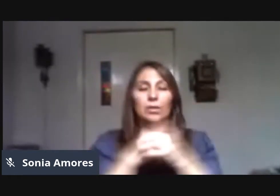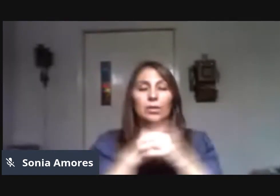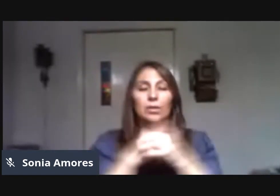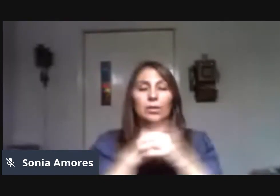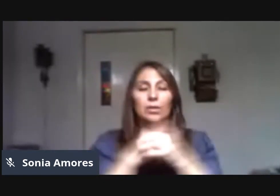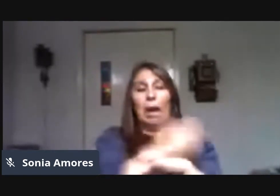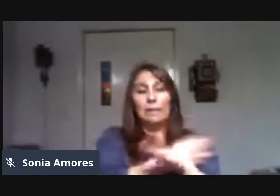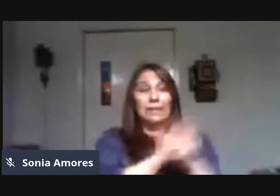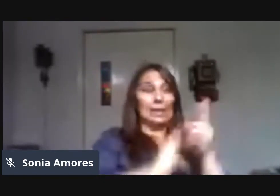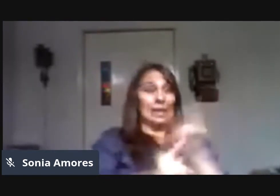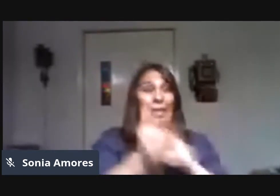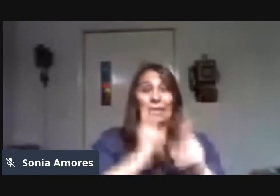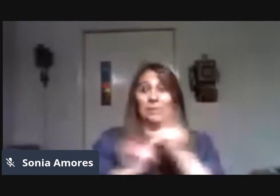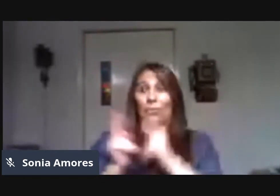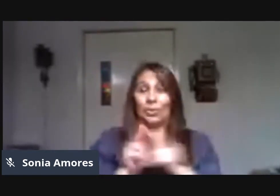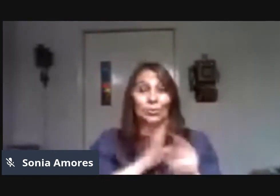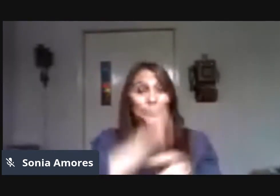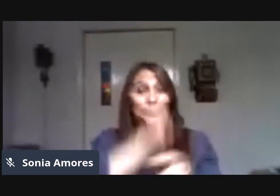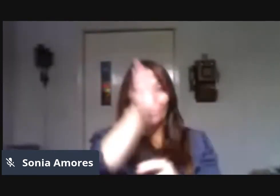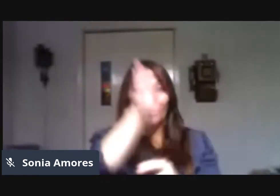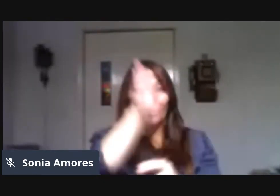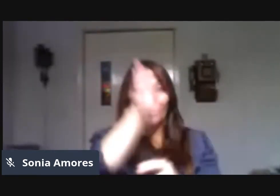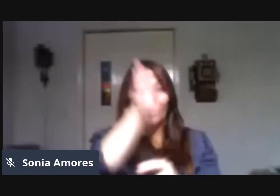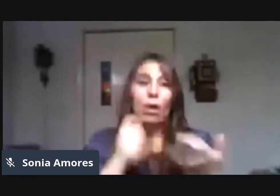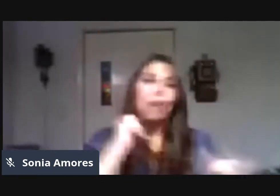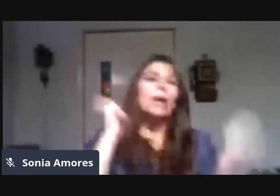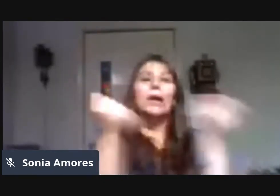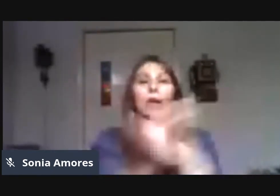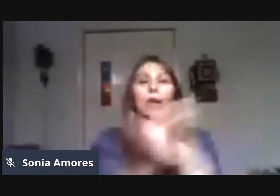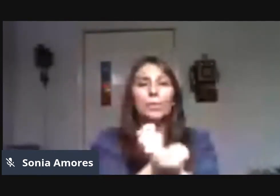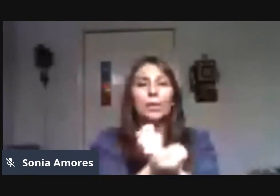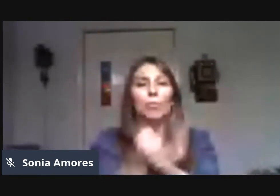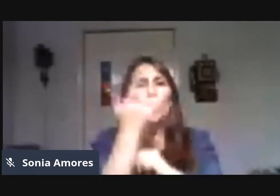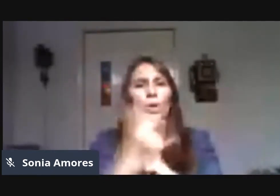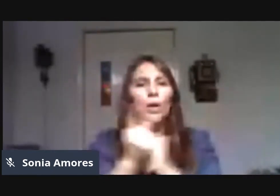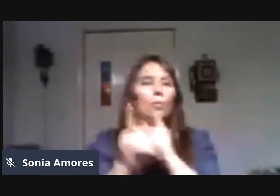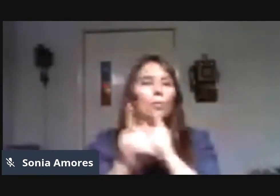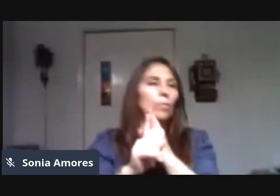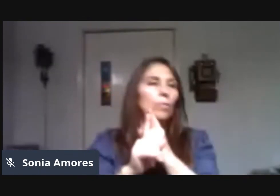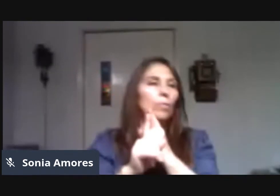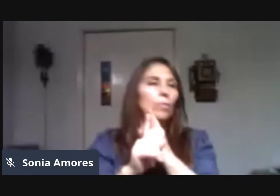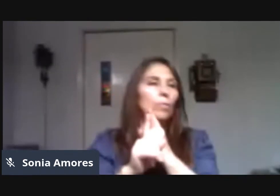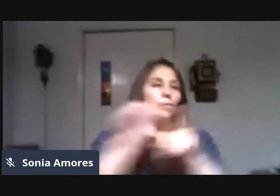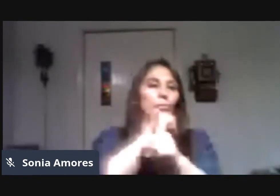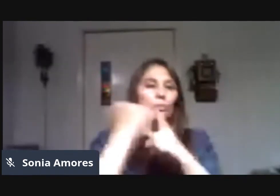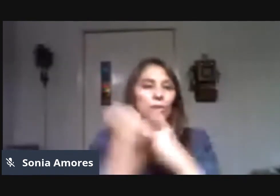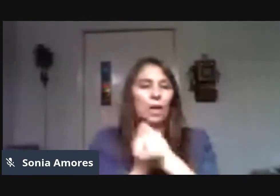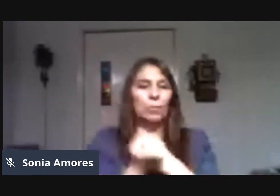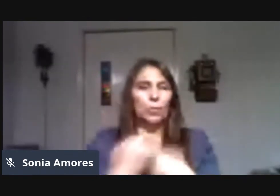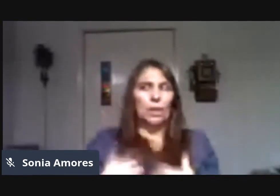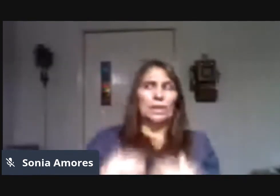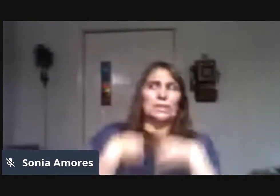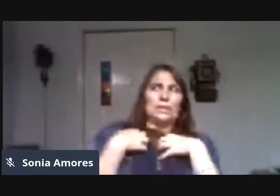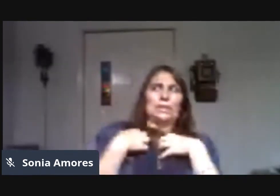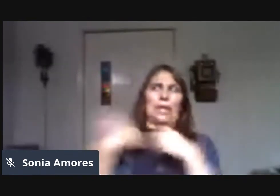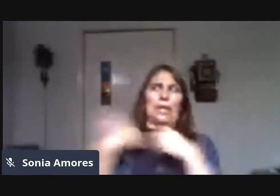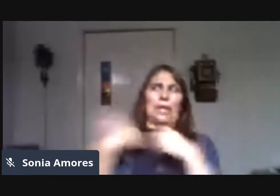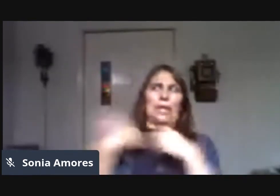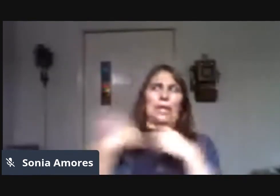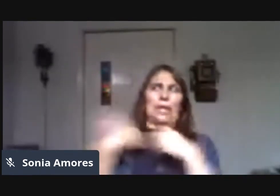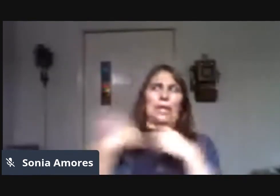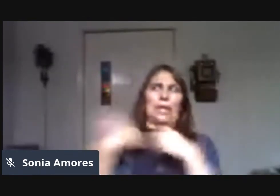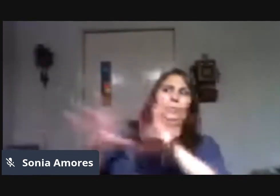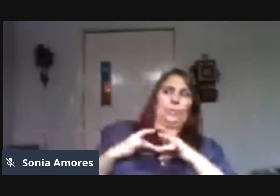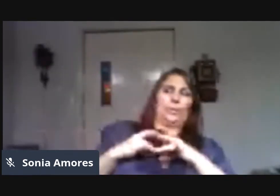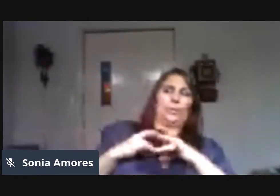están cambiando, y están cambiando por el distanciamiento social, por el miedo al contagio y un contagio real por efecto